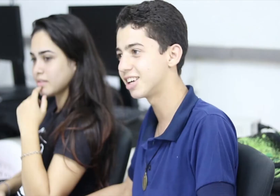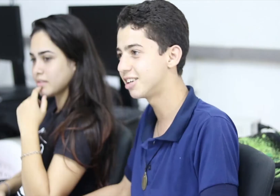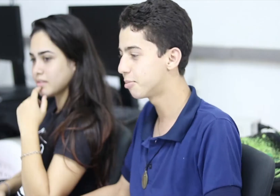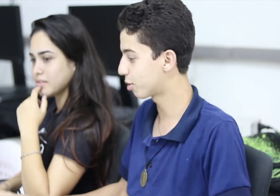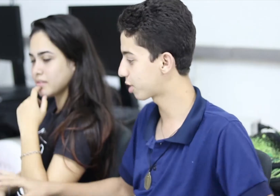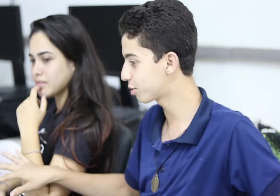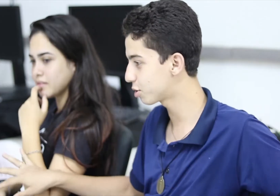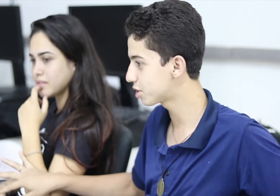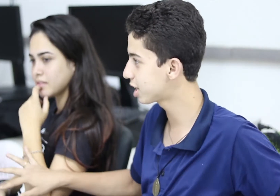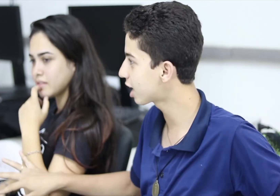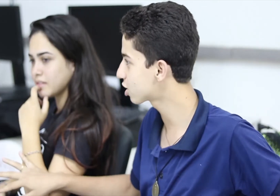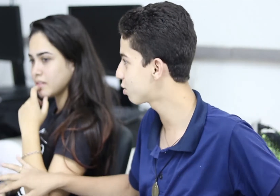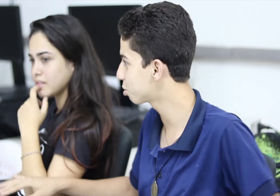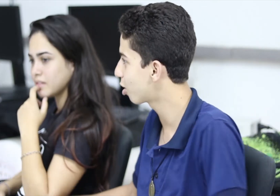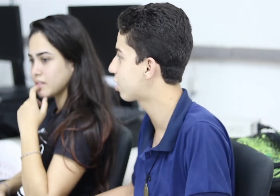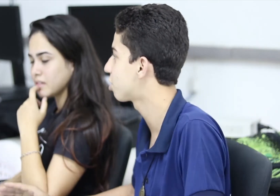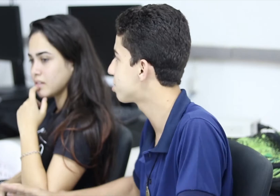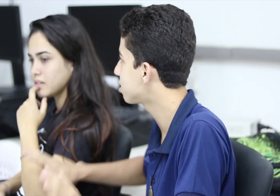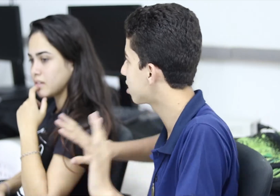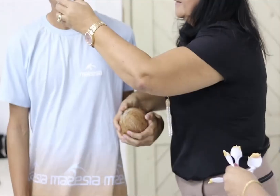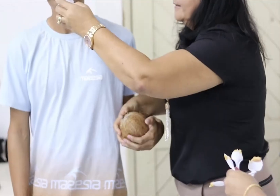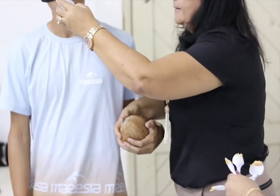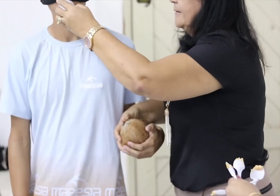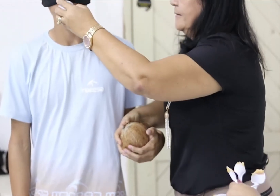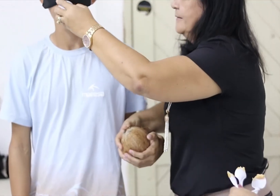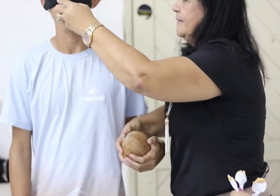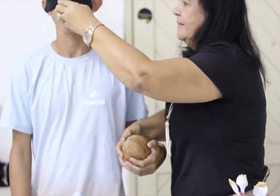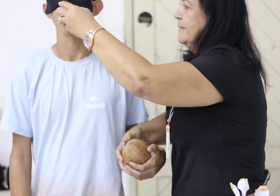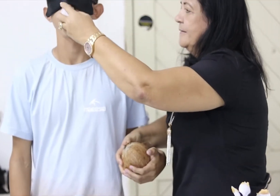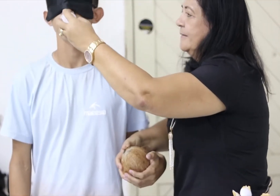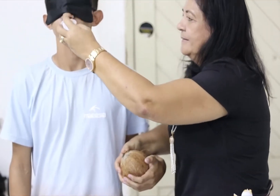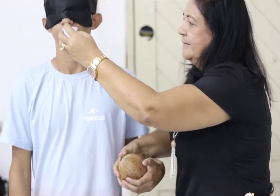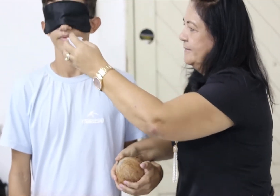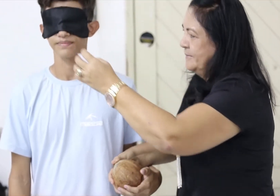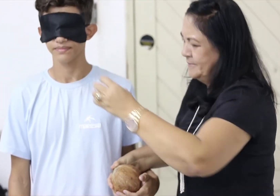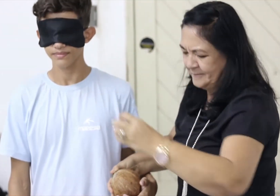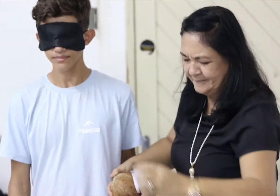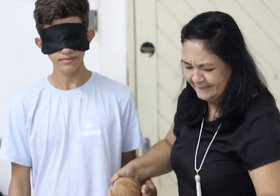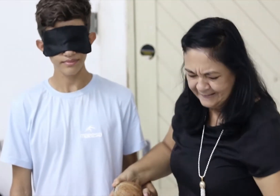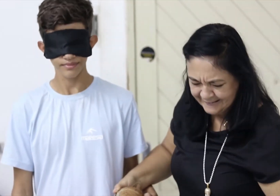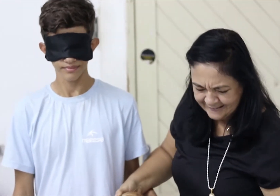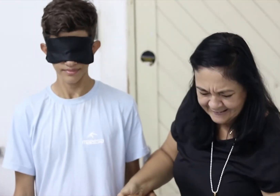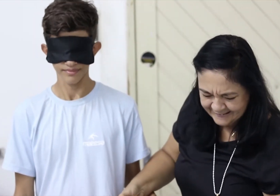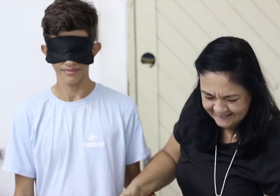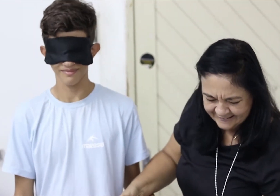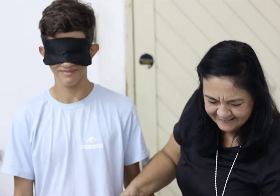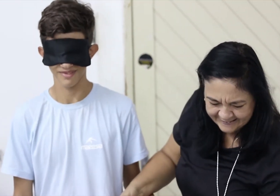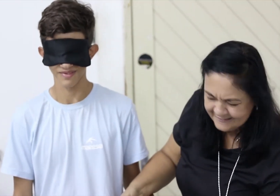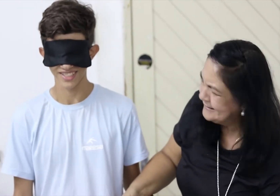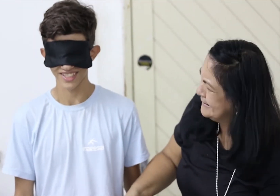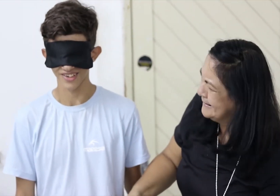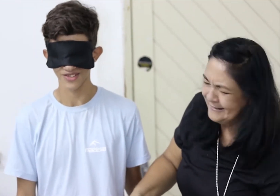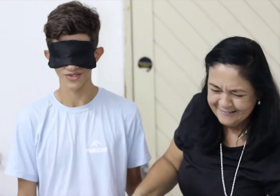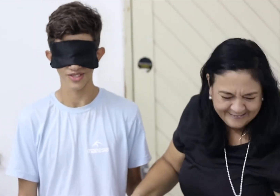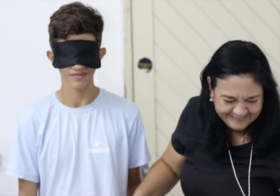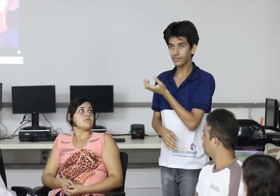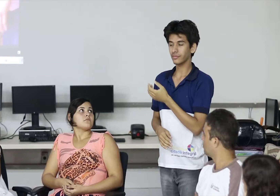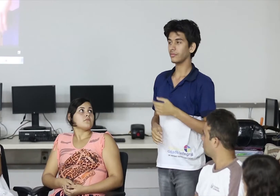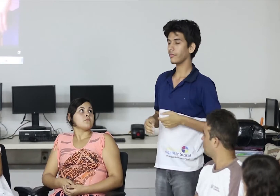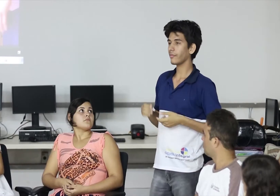porque realmente participou ativamente, né? E assim, compartilhou. Então,